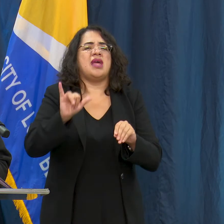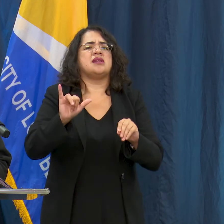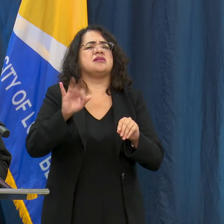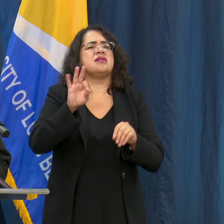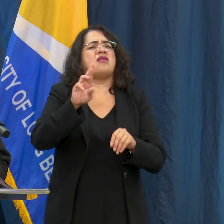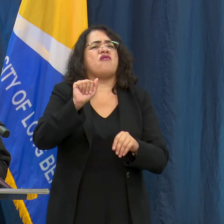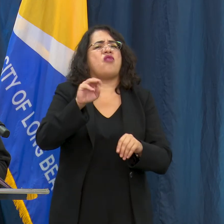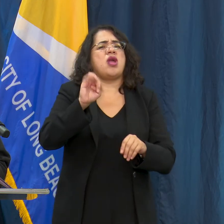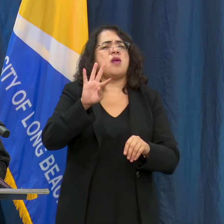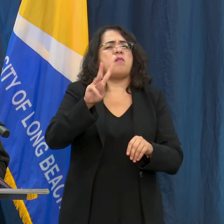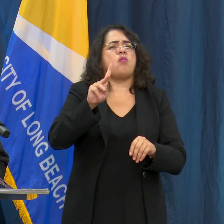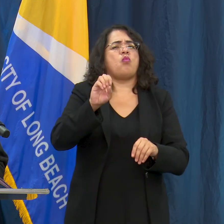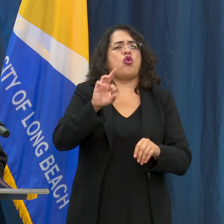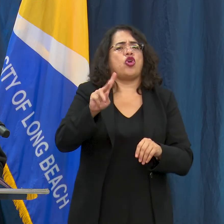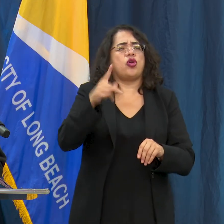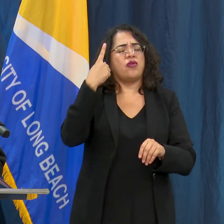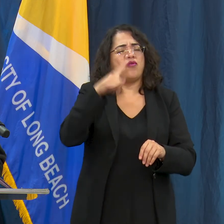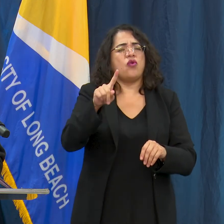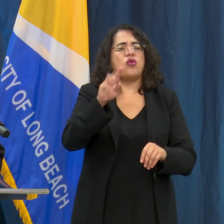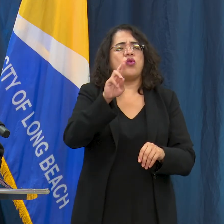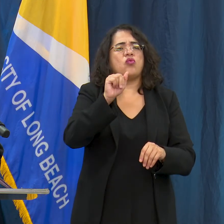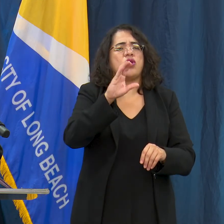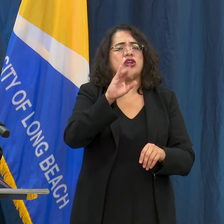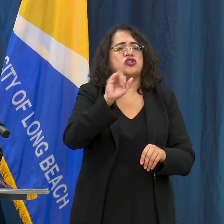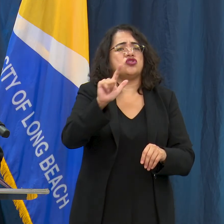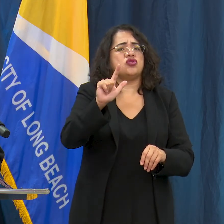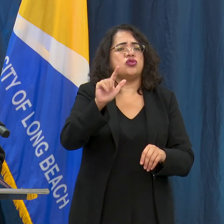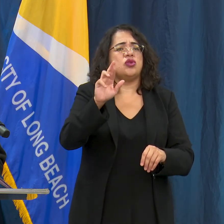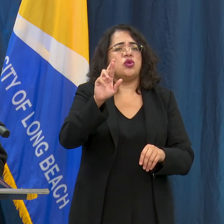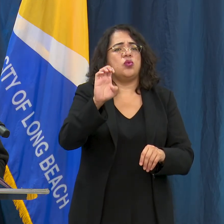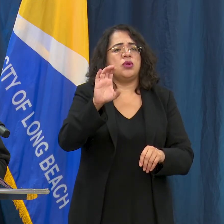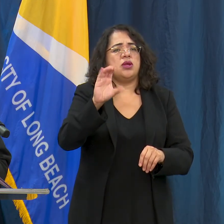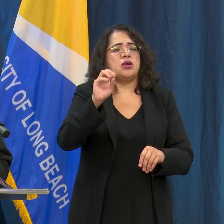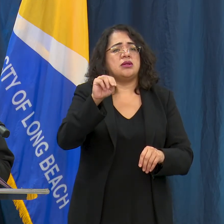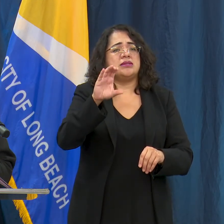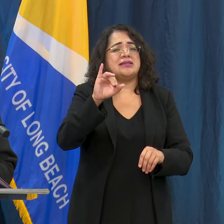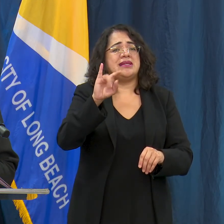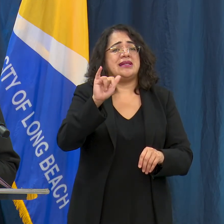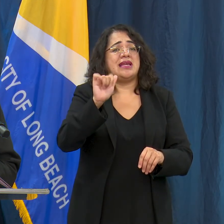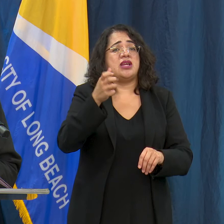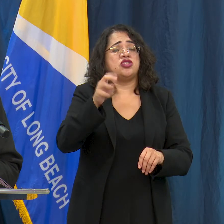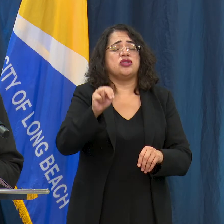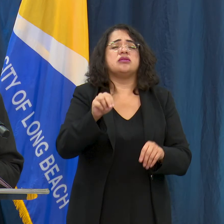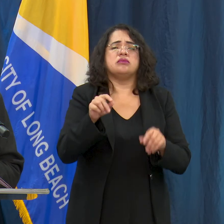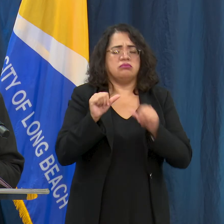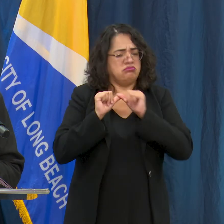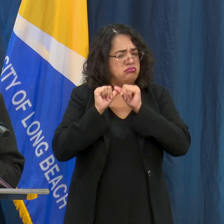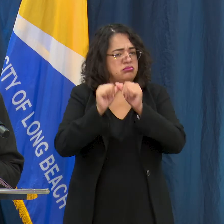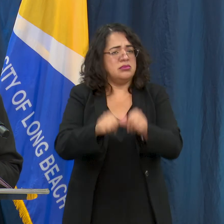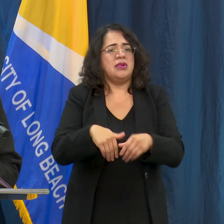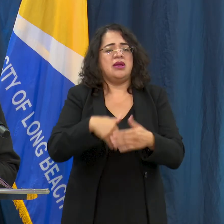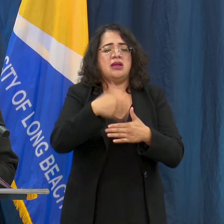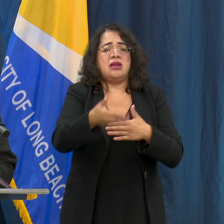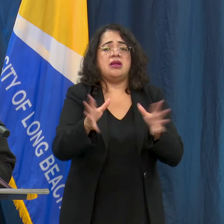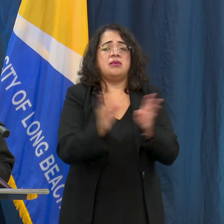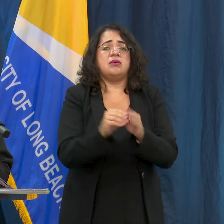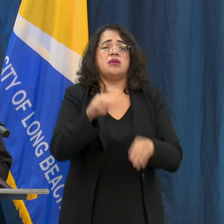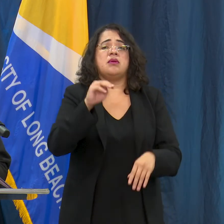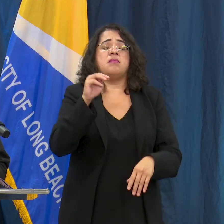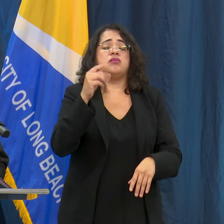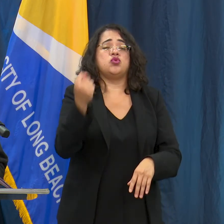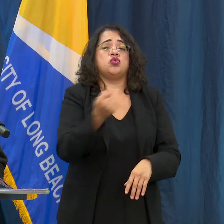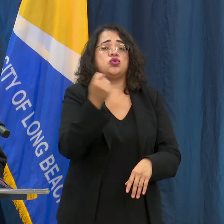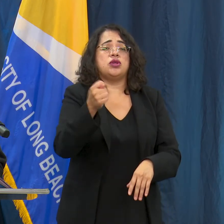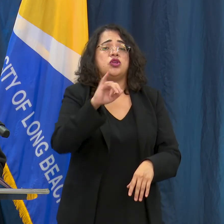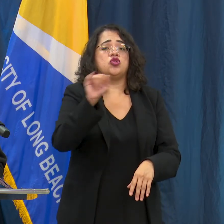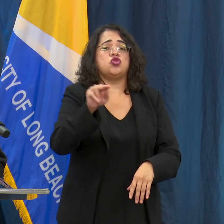ciudad y las sesiones que hemos estado teniendo y vamos a seguir teniendo por la semana. La próxima sesión en la alcaldía será el próximo martes